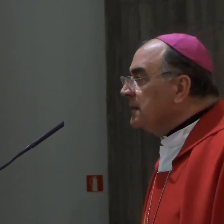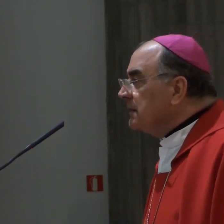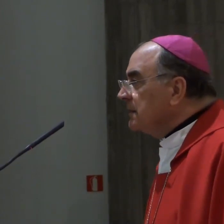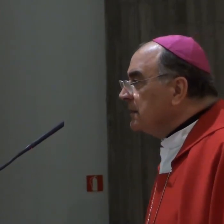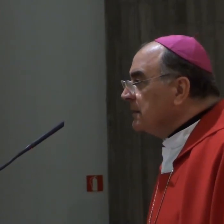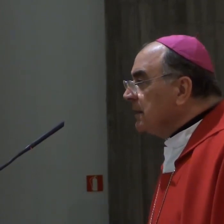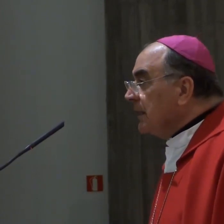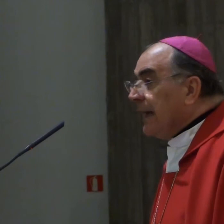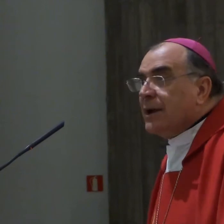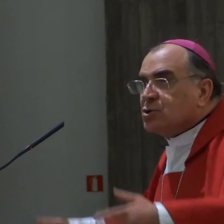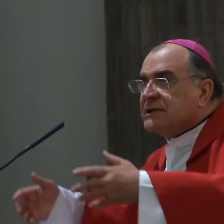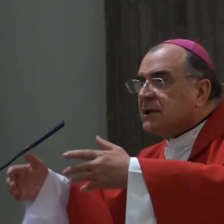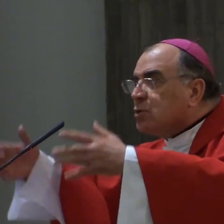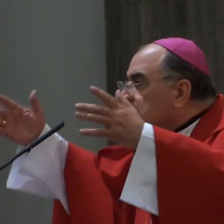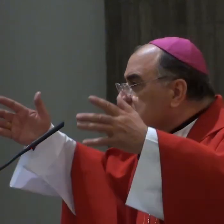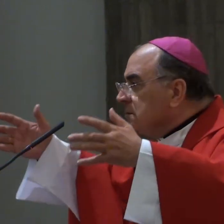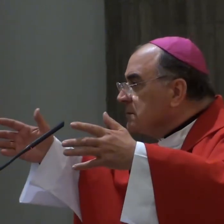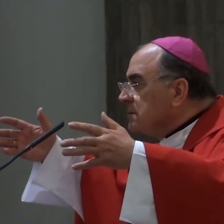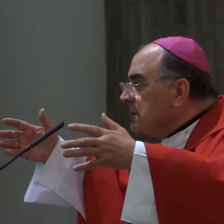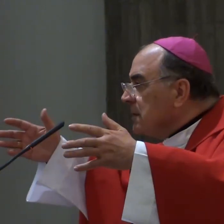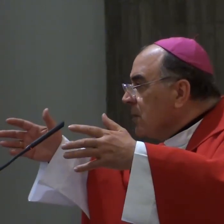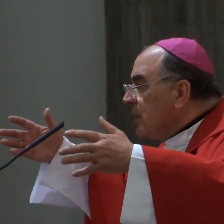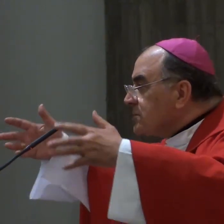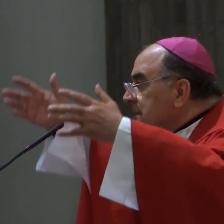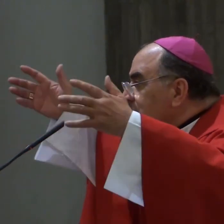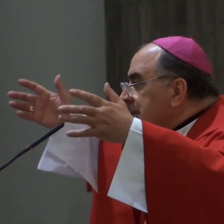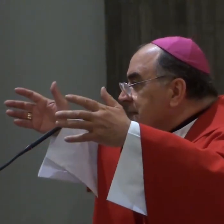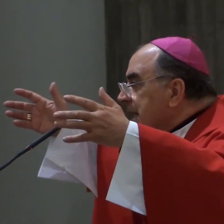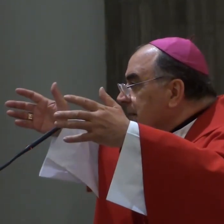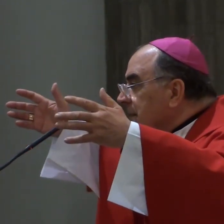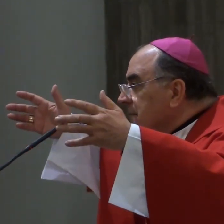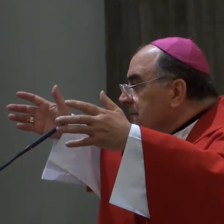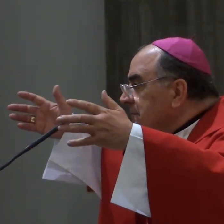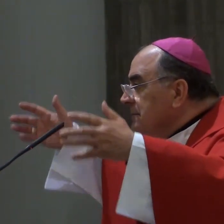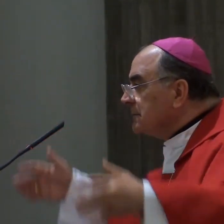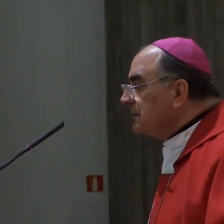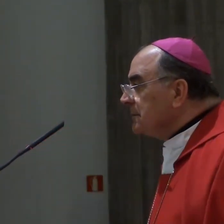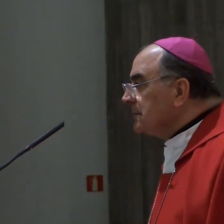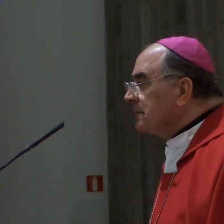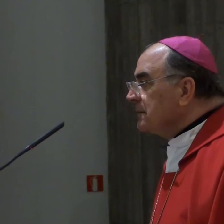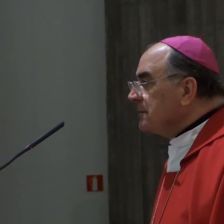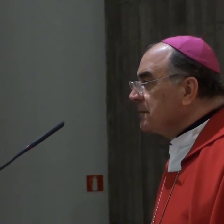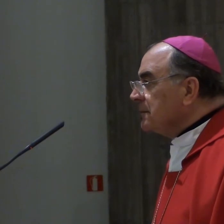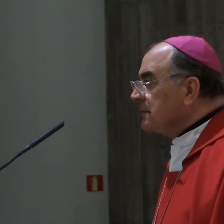violencia en los institutos o en los centros de enseñanza